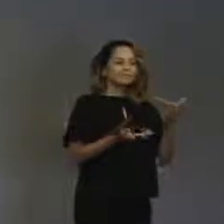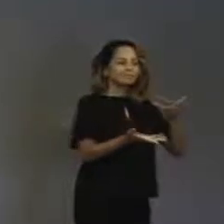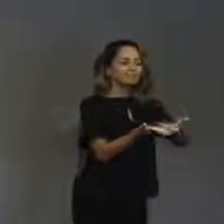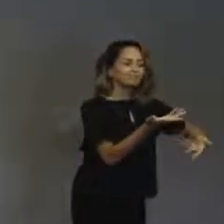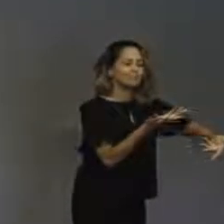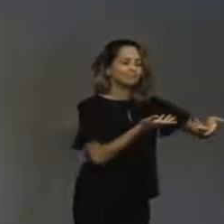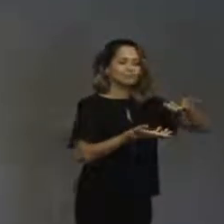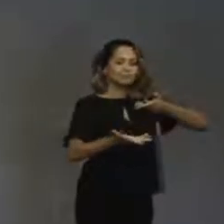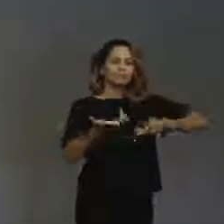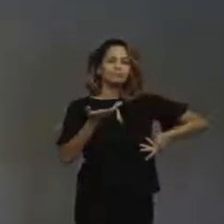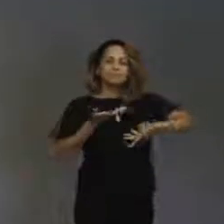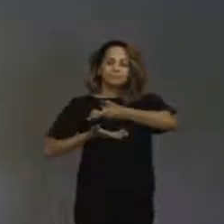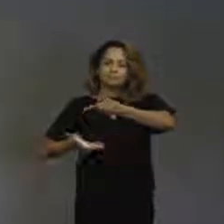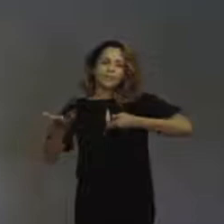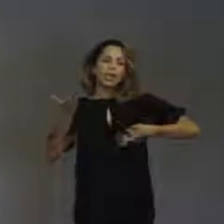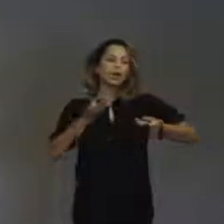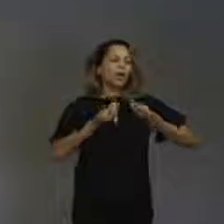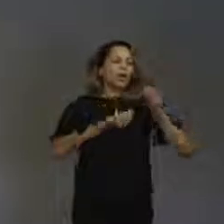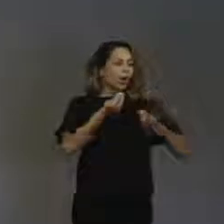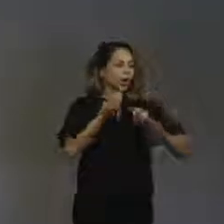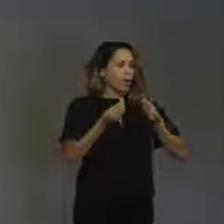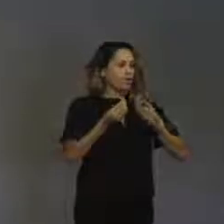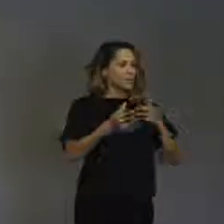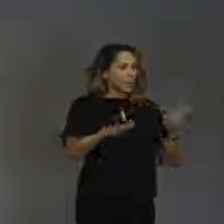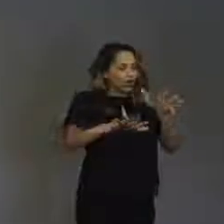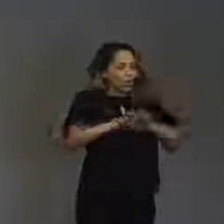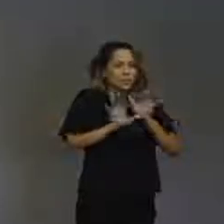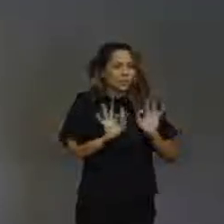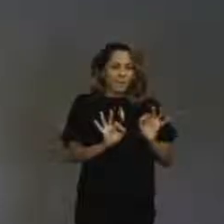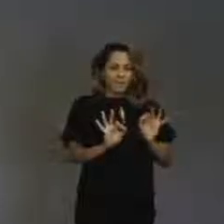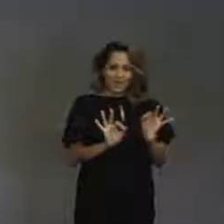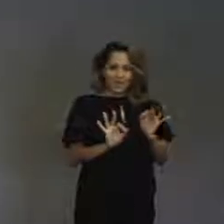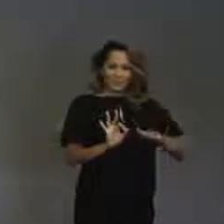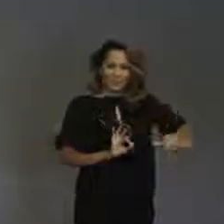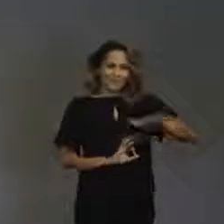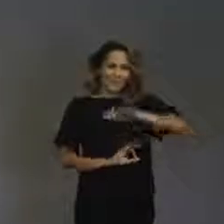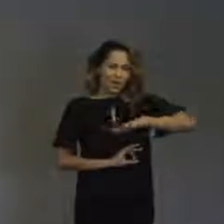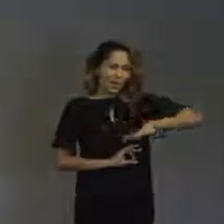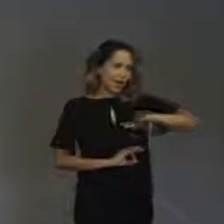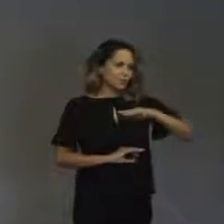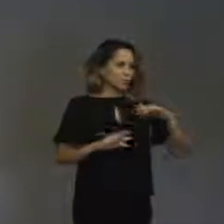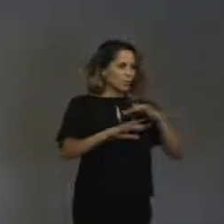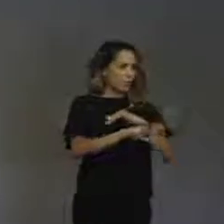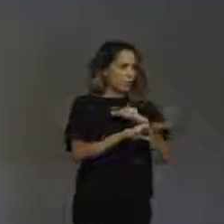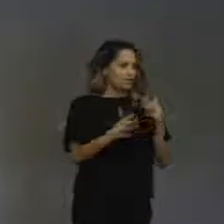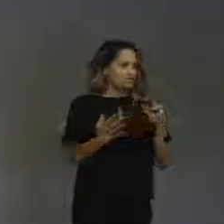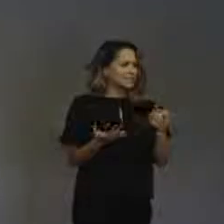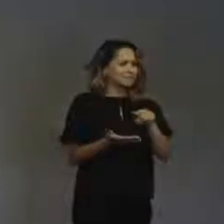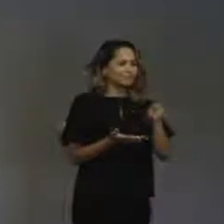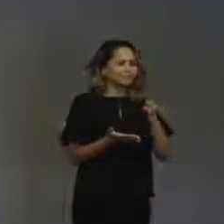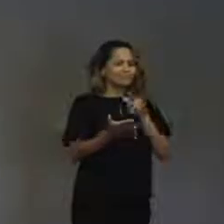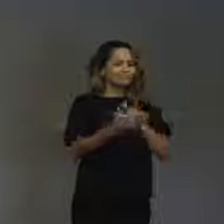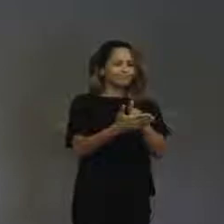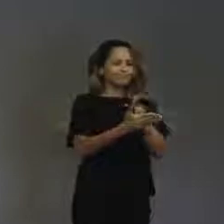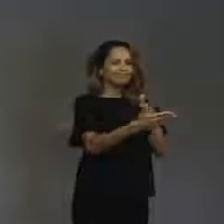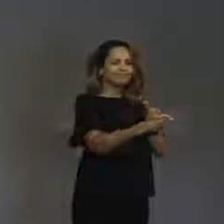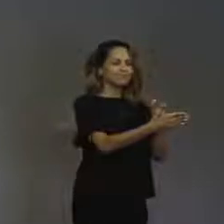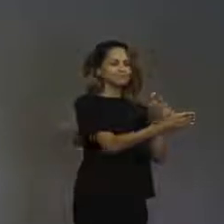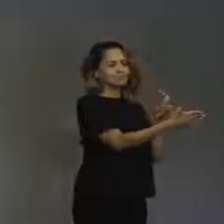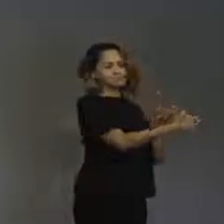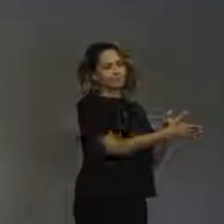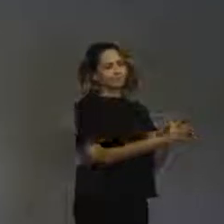Como que elas fazem essa conexão que a gente estava falando aqui, se elas não conseguem ter, se elas têm essa